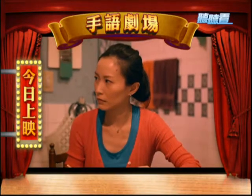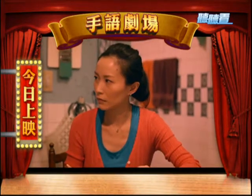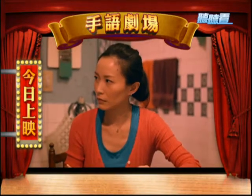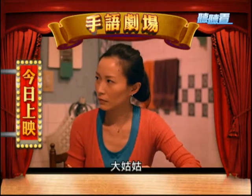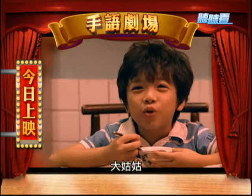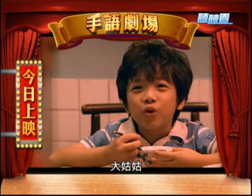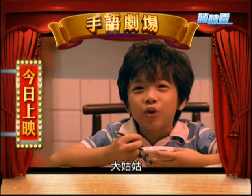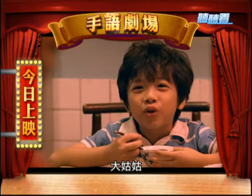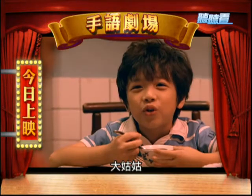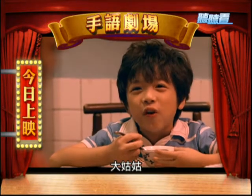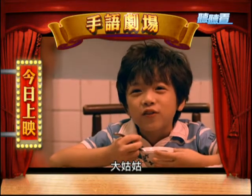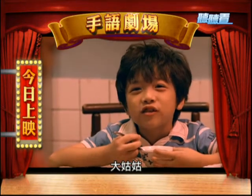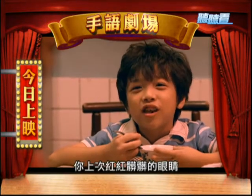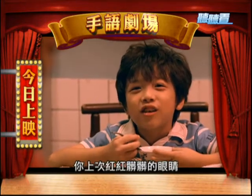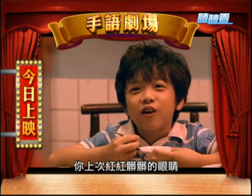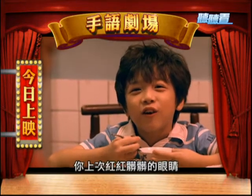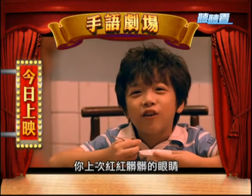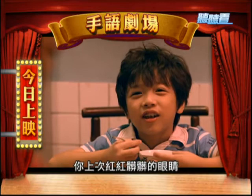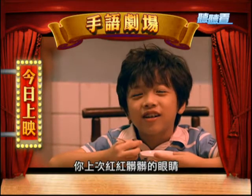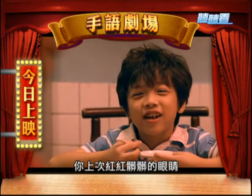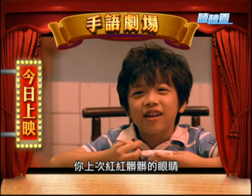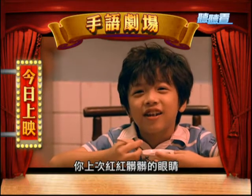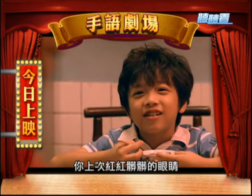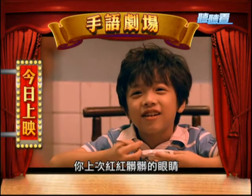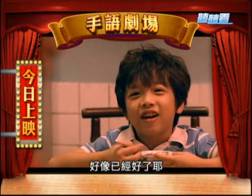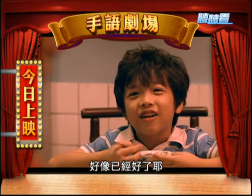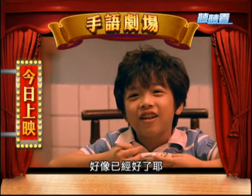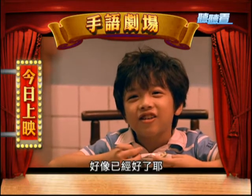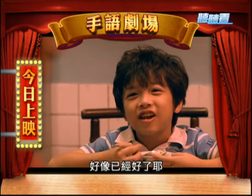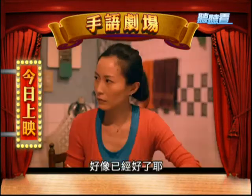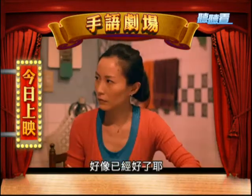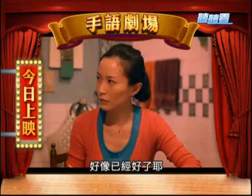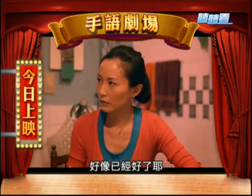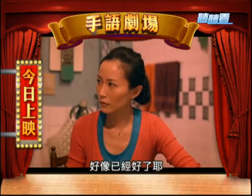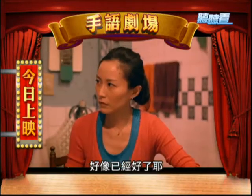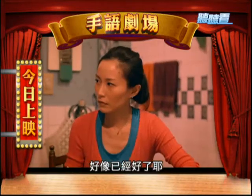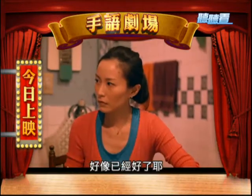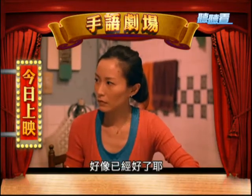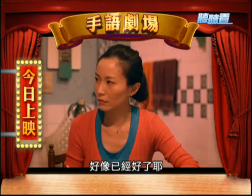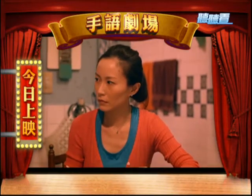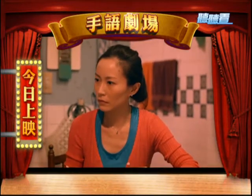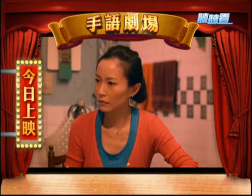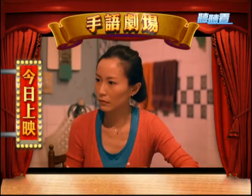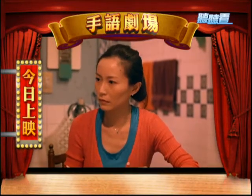大姑姑。你真是喉咙张大，眼睛好像已经好了哎。